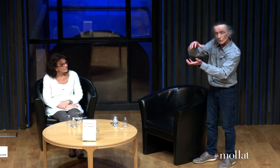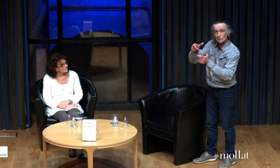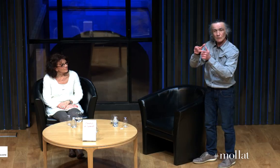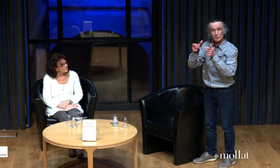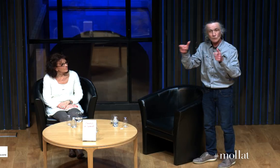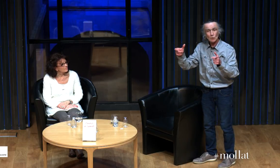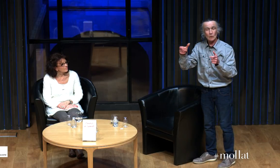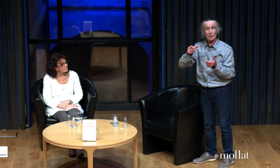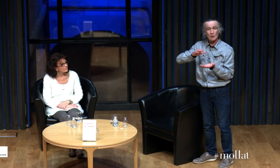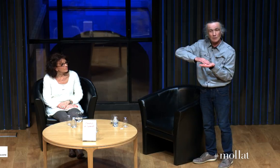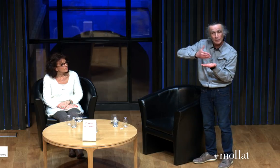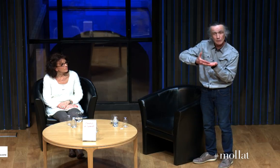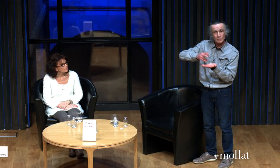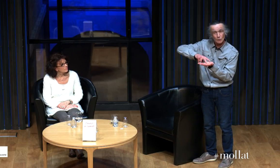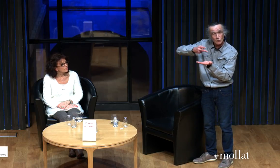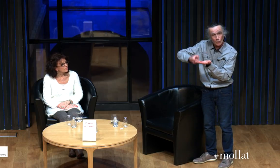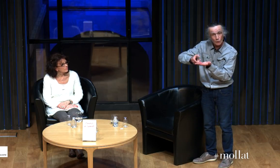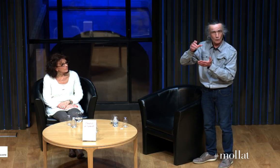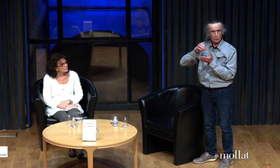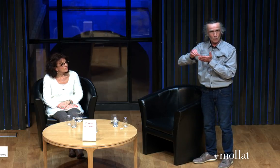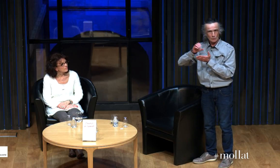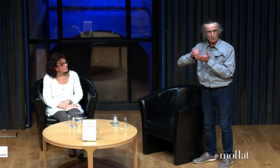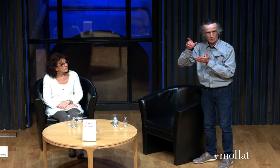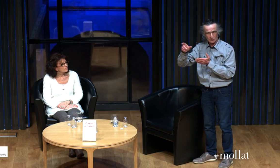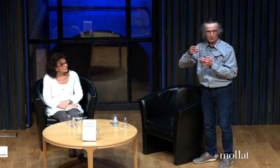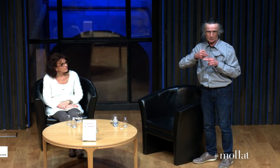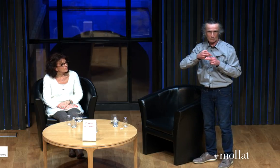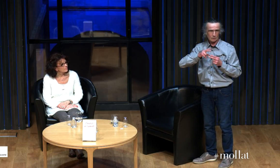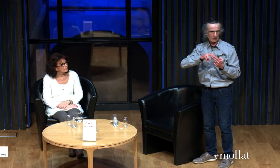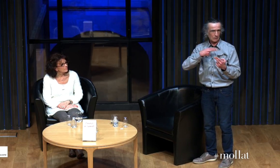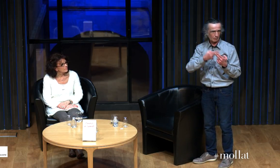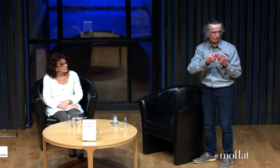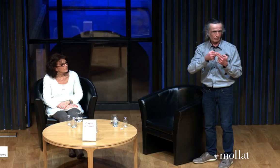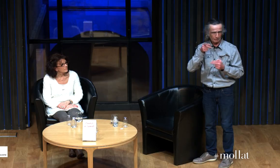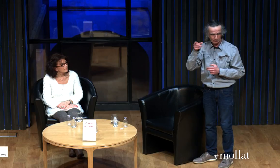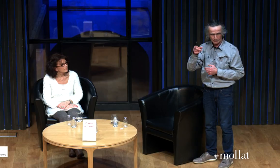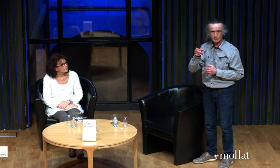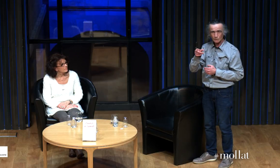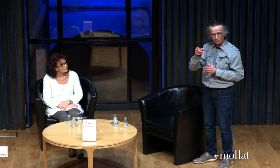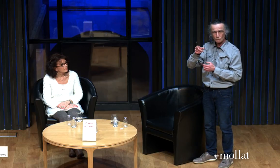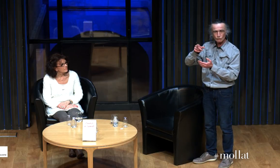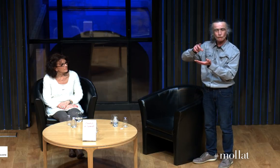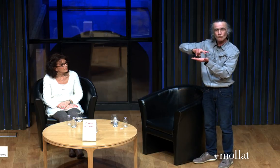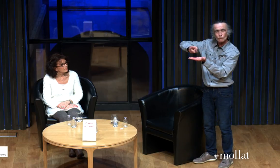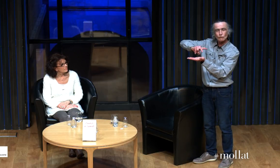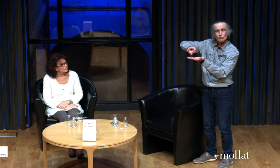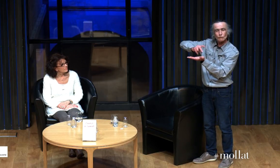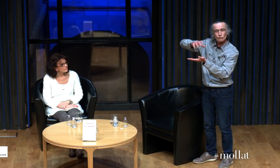un stock de vidéos important. Il y a eu des traducteurs sur Toulouse, donc au